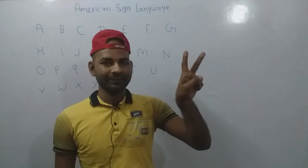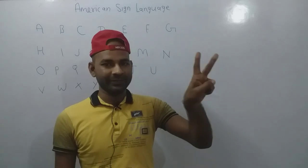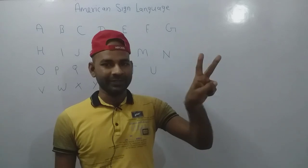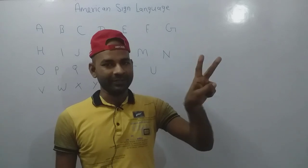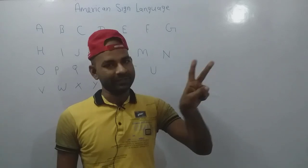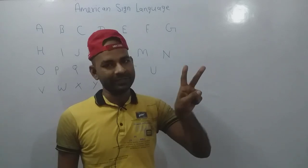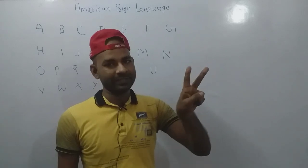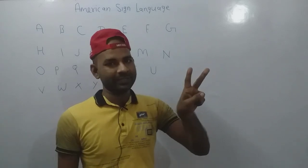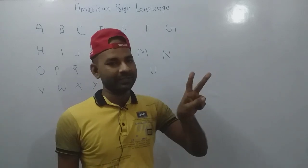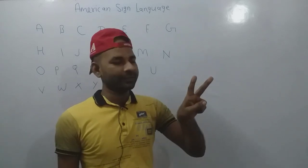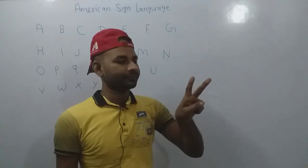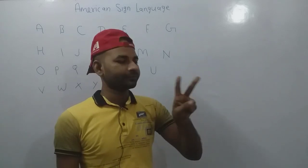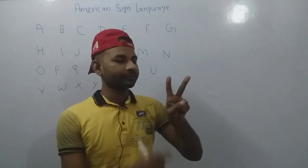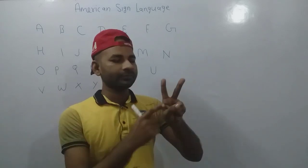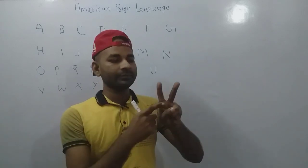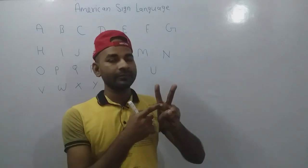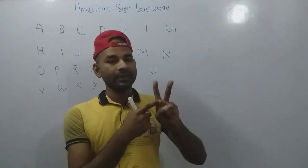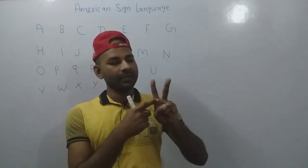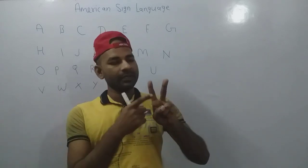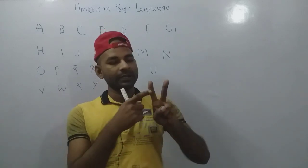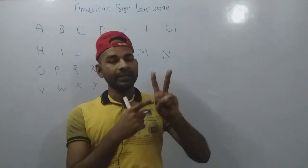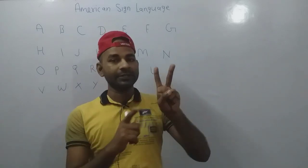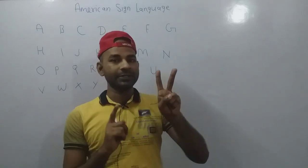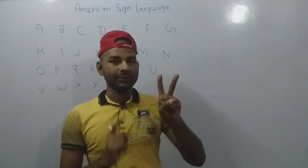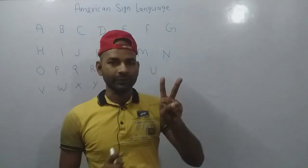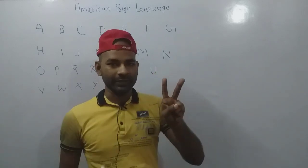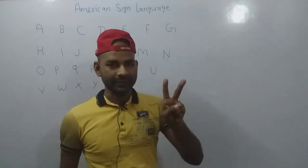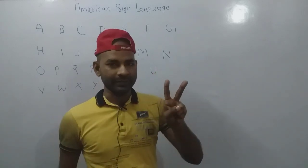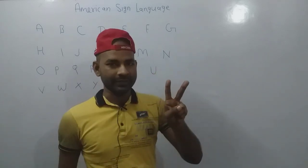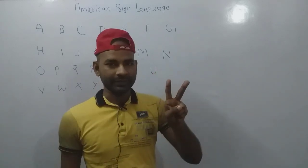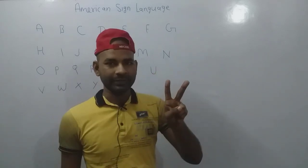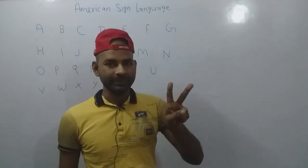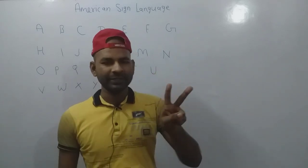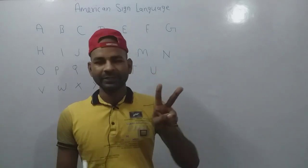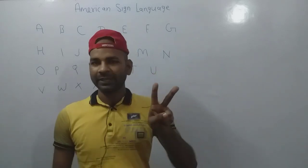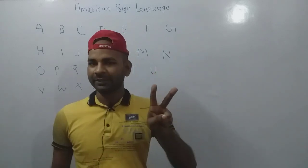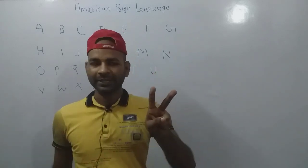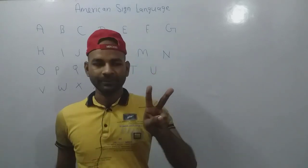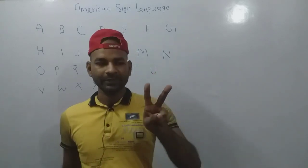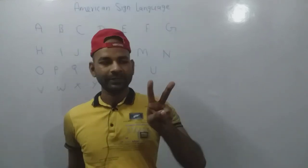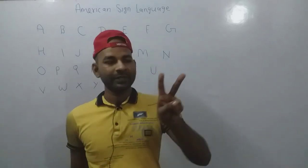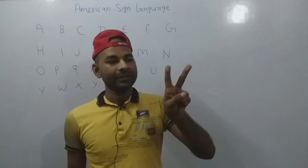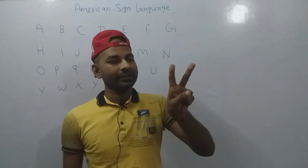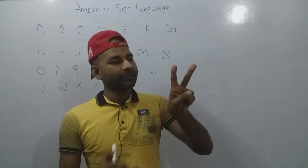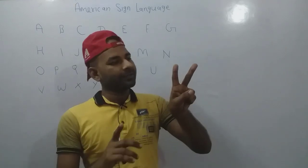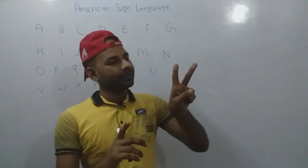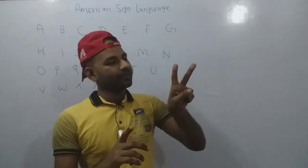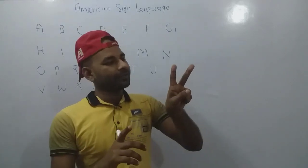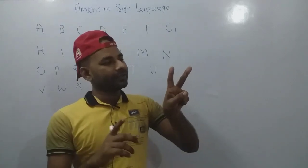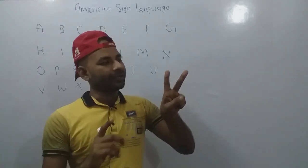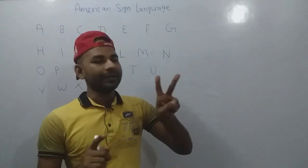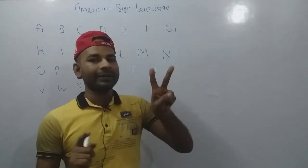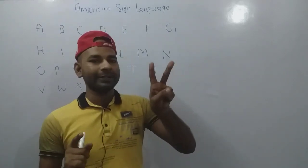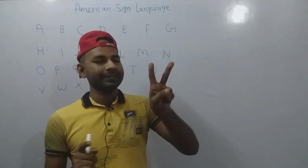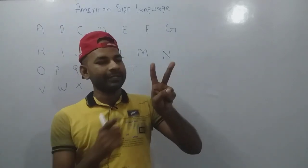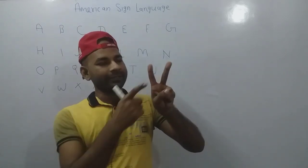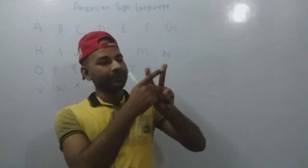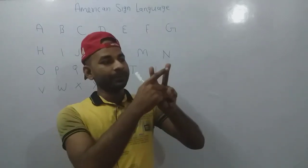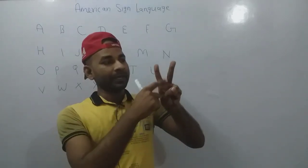विजय, ठीक। एक चीज और याद रखिएगा, अभी नहीं, चलो लास्ट में बता दें। हाँ, एक चीज जान लीजिए, ये